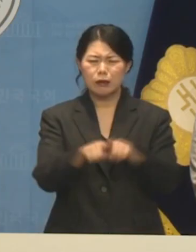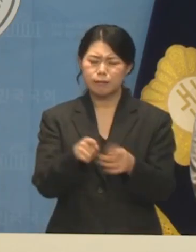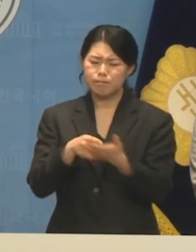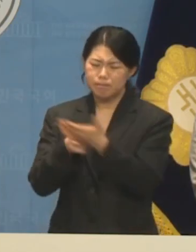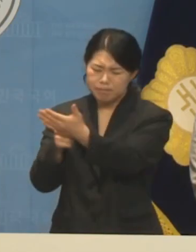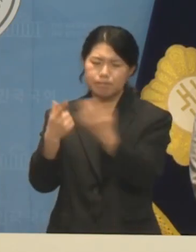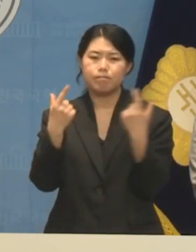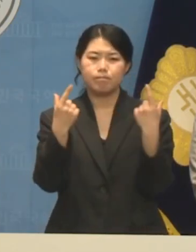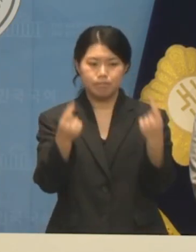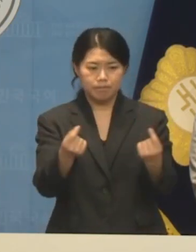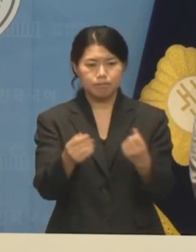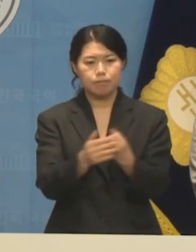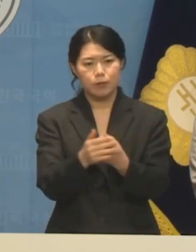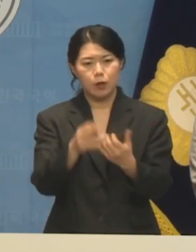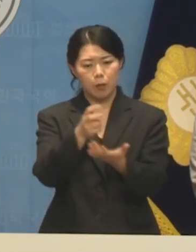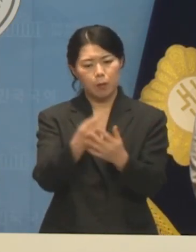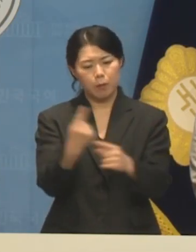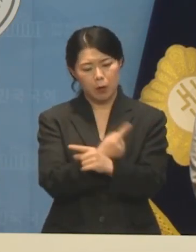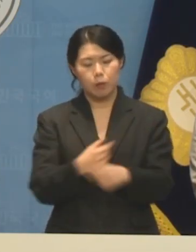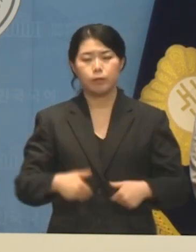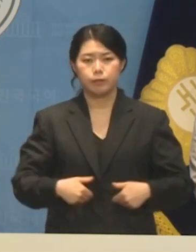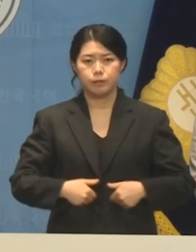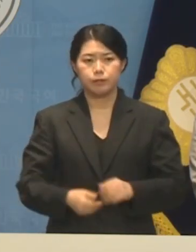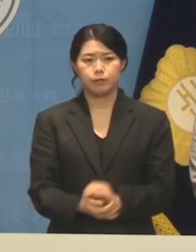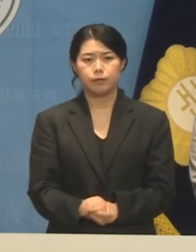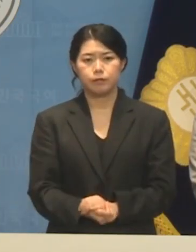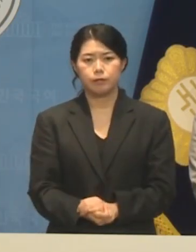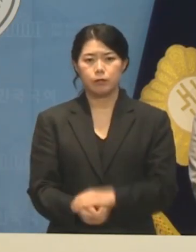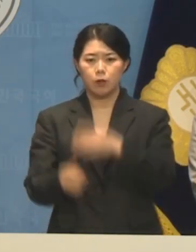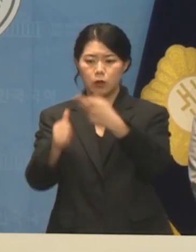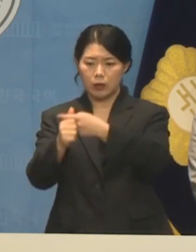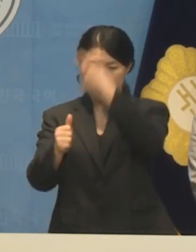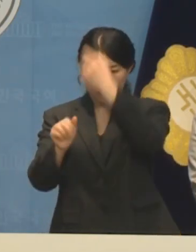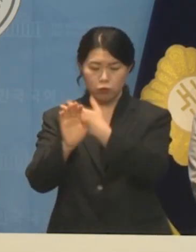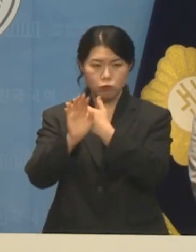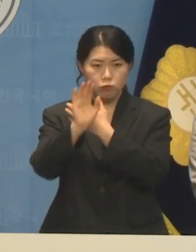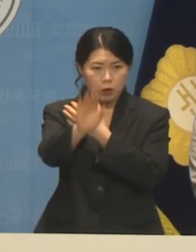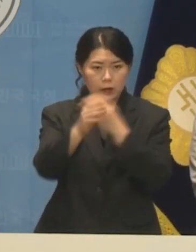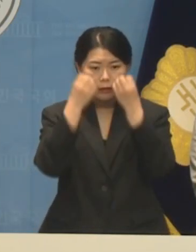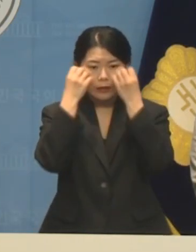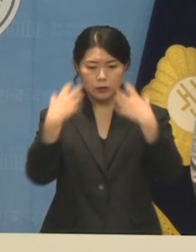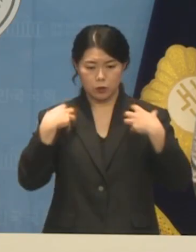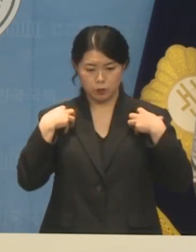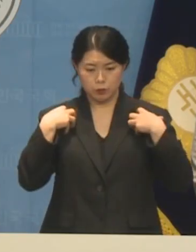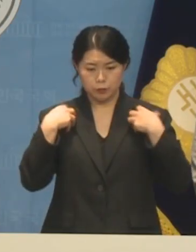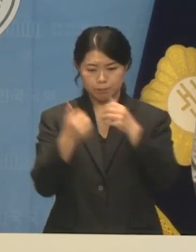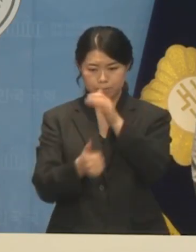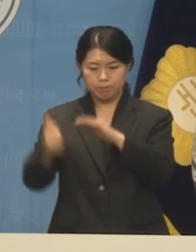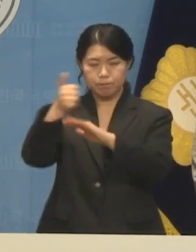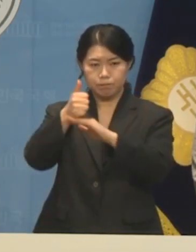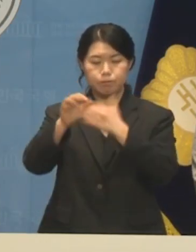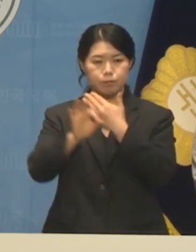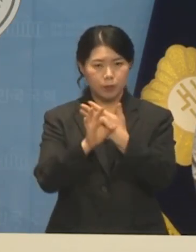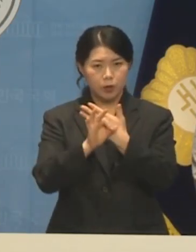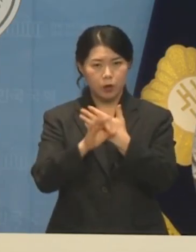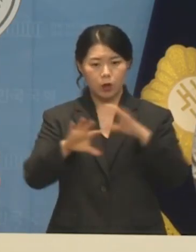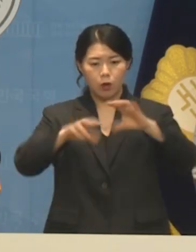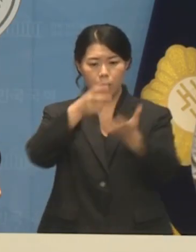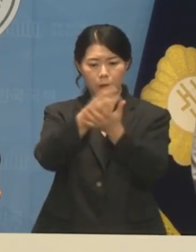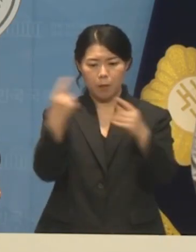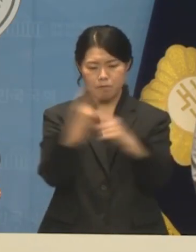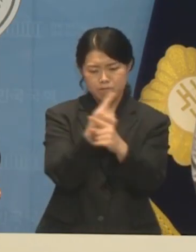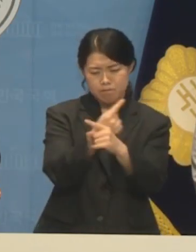사항이기 때문에 개편돼야 될 것 같습니다. 탄핵과 이후에 새 정부 들어서서 헌법에 대한 개헌에 대한